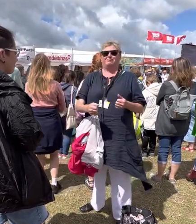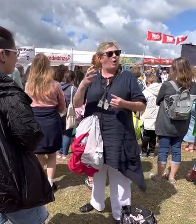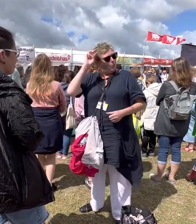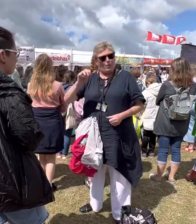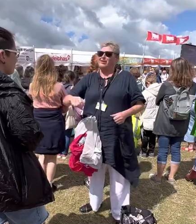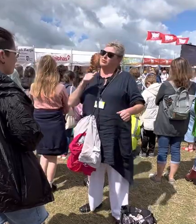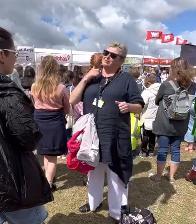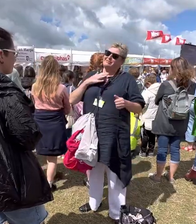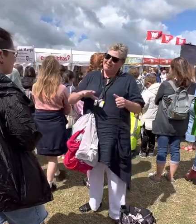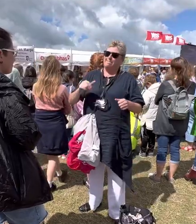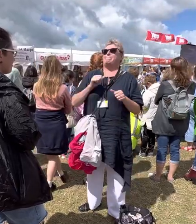heiddi gwell.